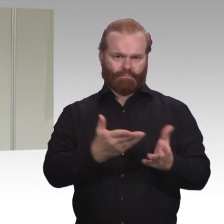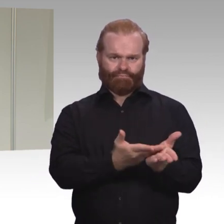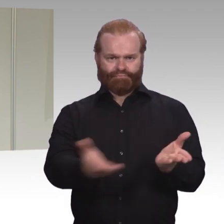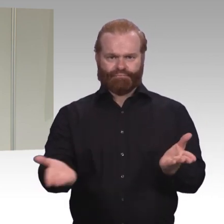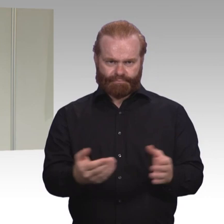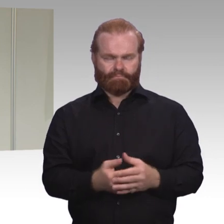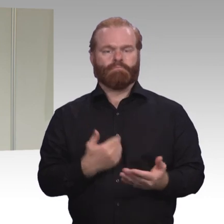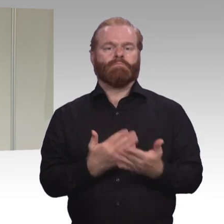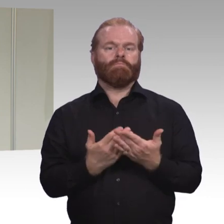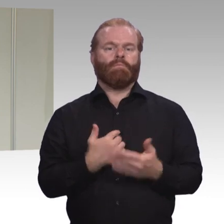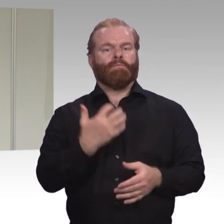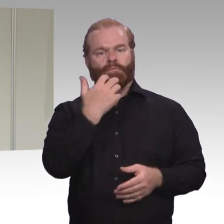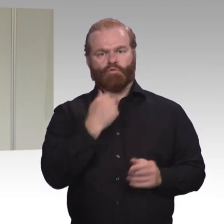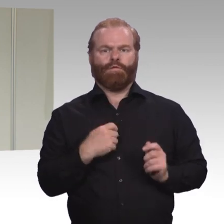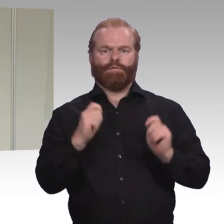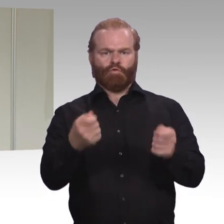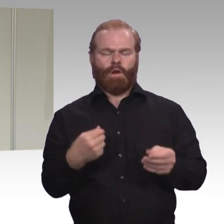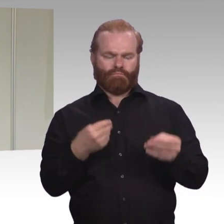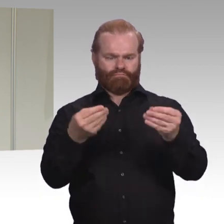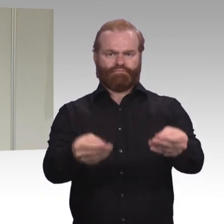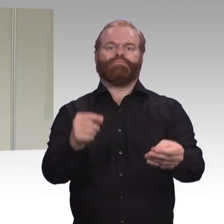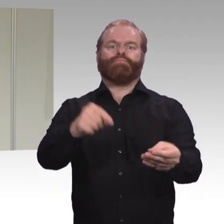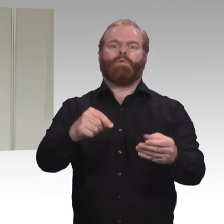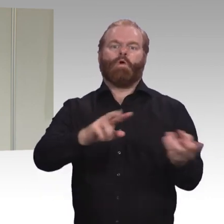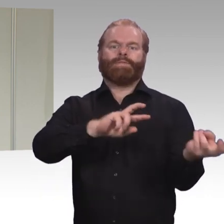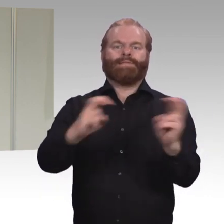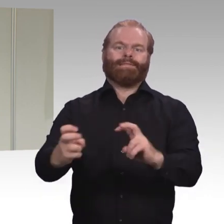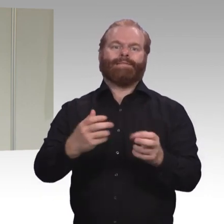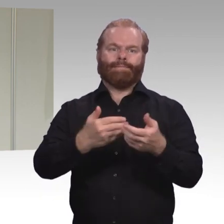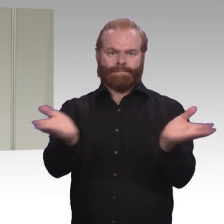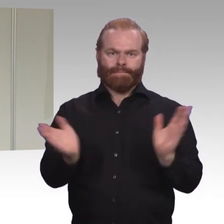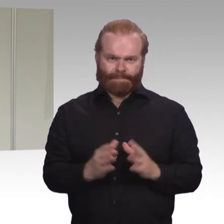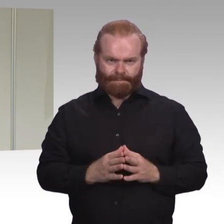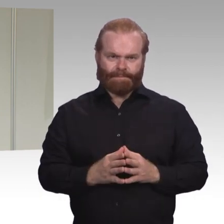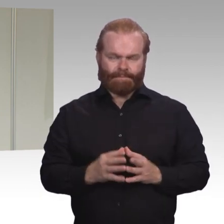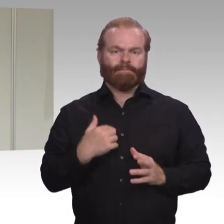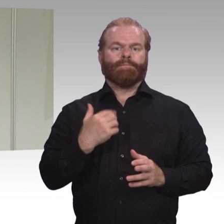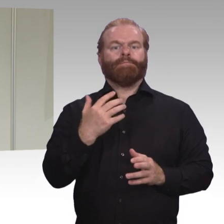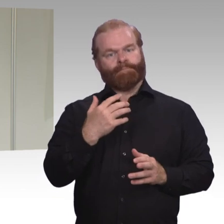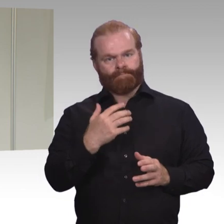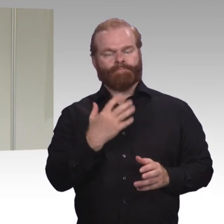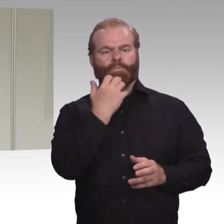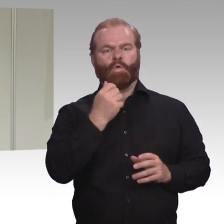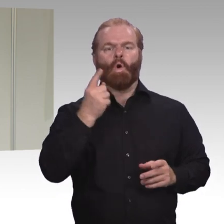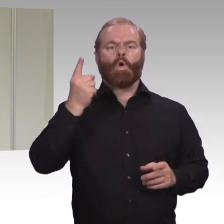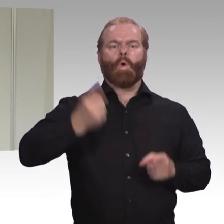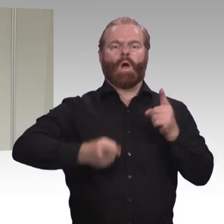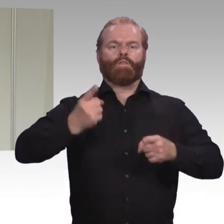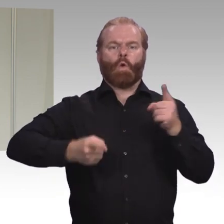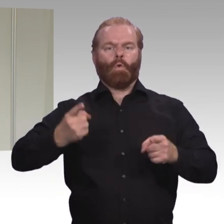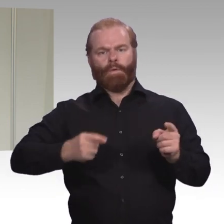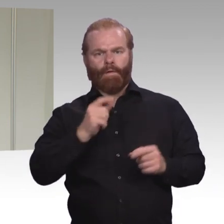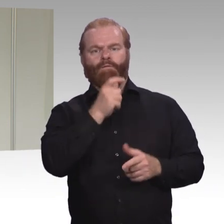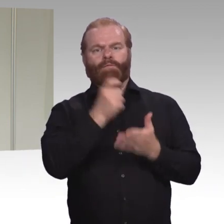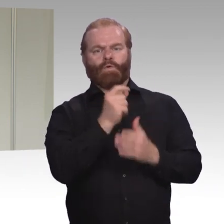stärken, auf der Grundlage des Programms Innere Führung heute. Und drittens, wir werden die Sichtbarkeit der Bundeswehr in